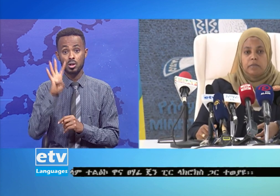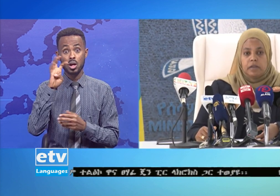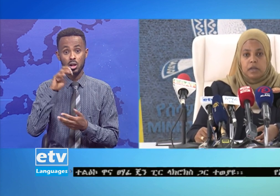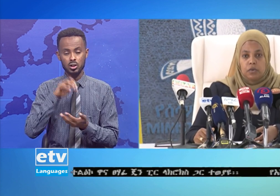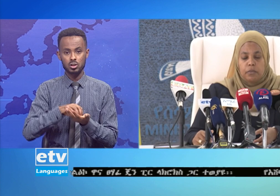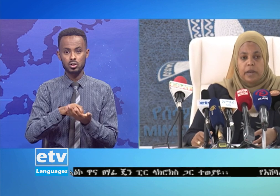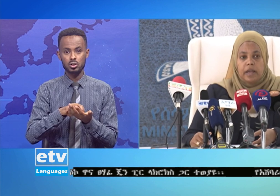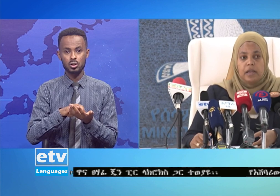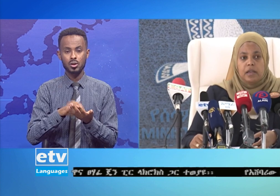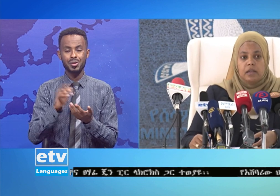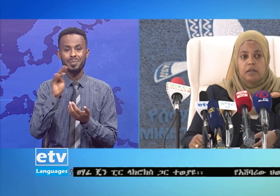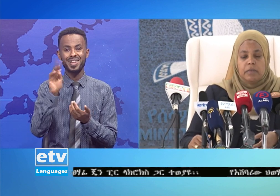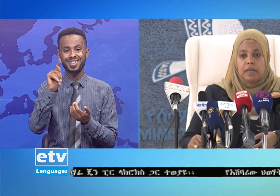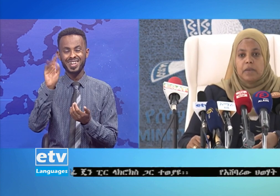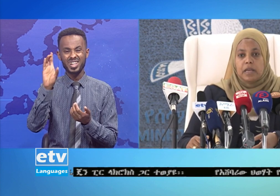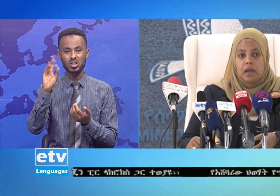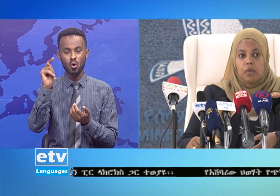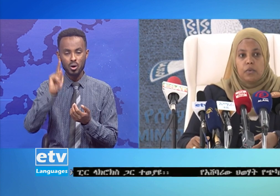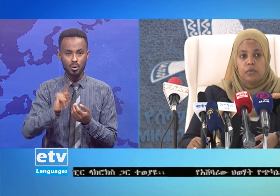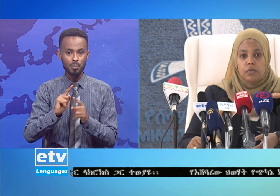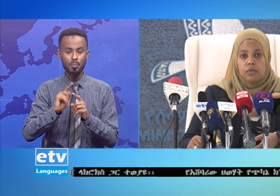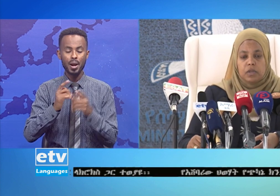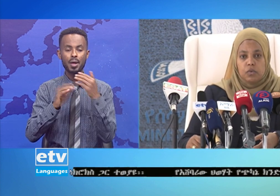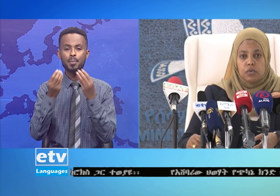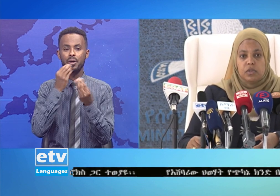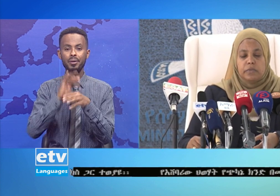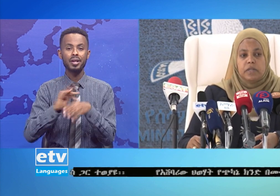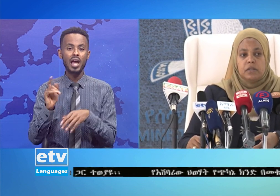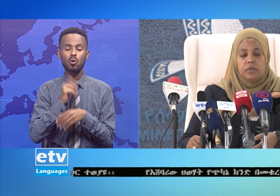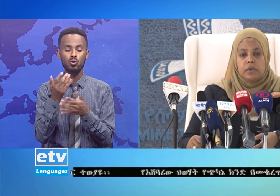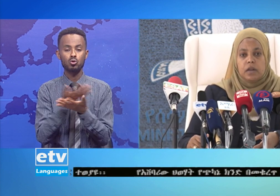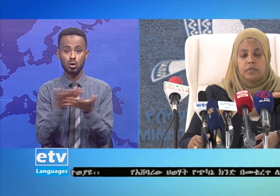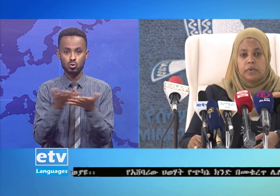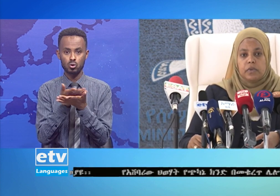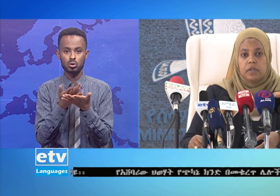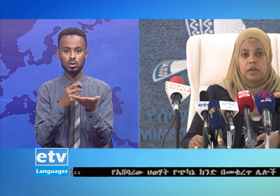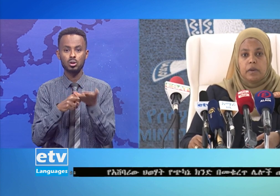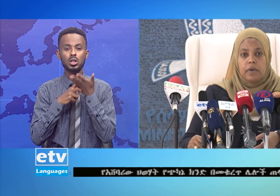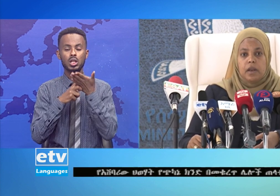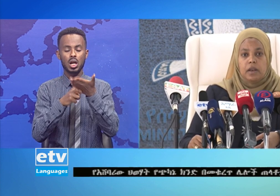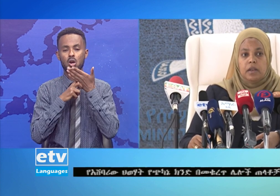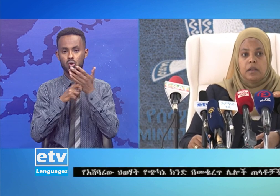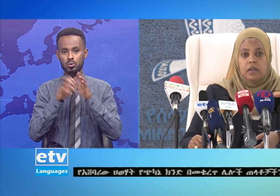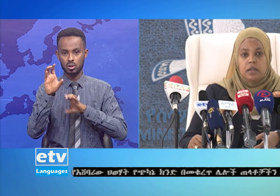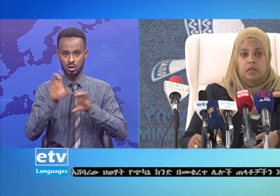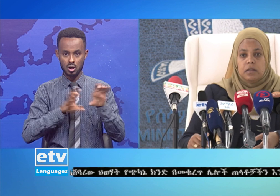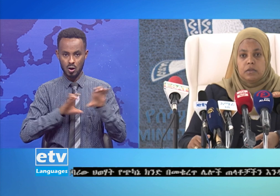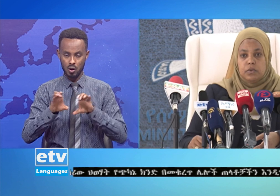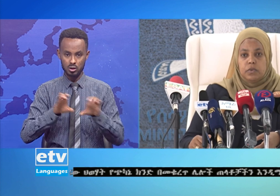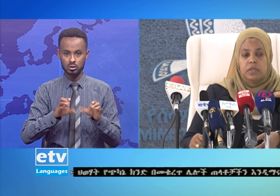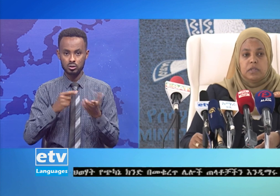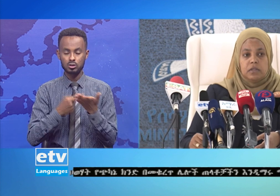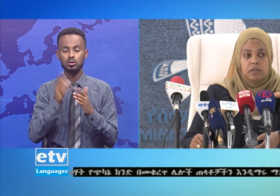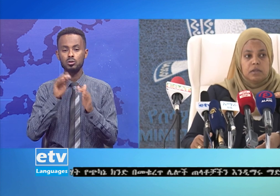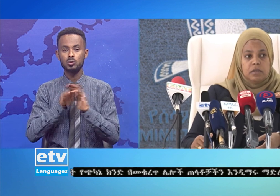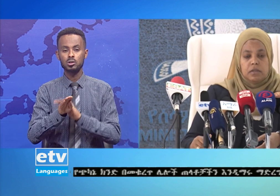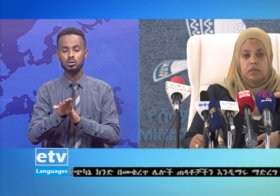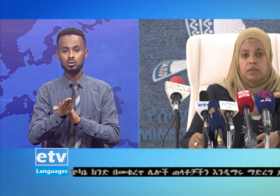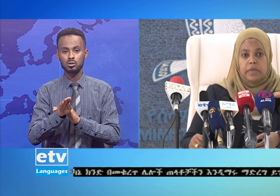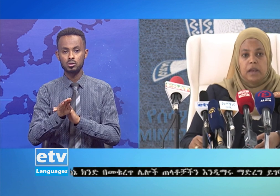ከ4000 ሜትሪክ ቶን በላይ ምግብ ነክ ያልሆኑ ቁሳቁሶችም እንደዚሁ ትራንስፖርት ተደርጓል። እዚህ